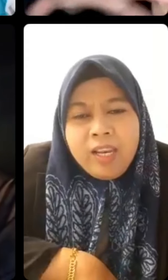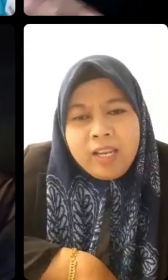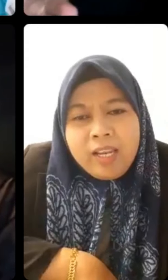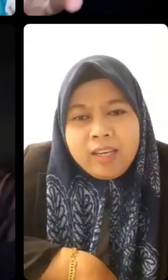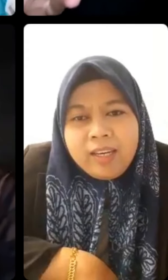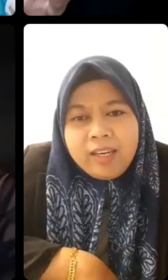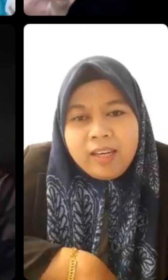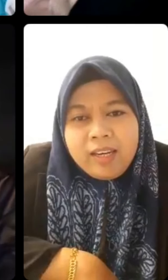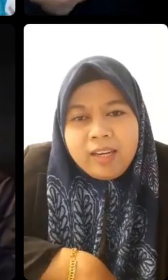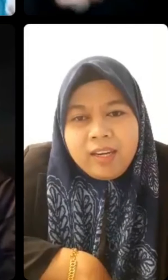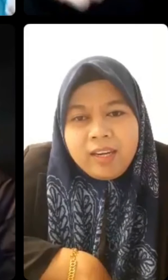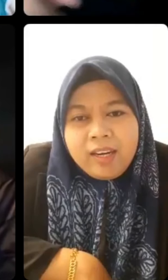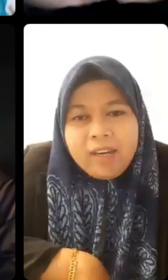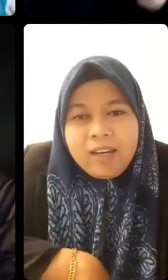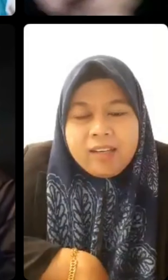toilet.